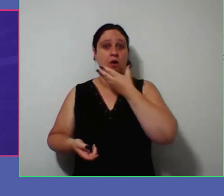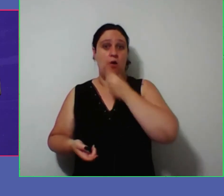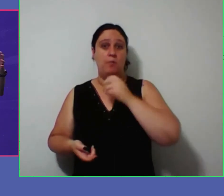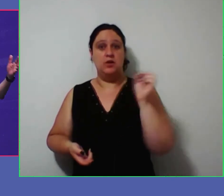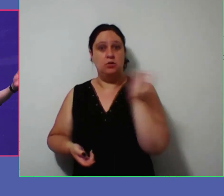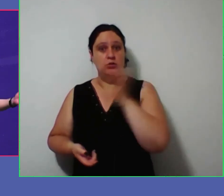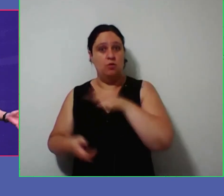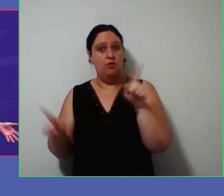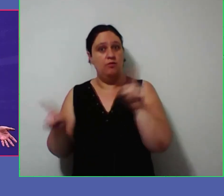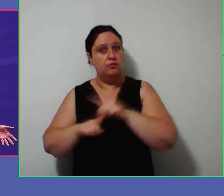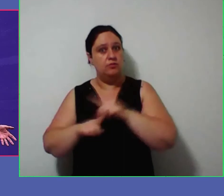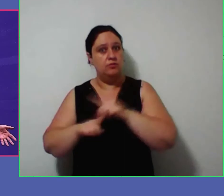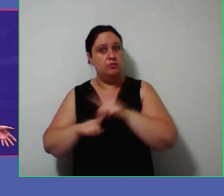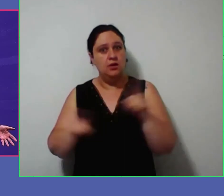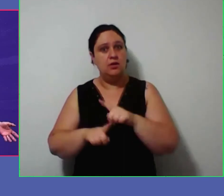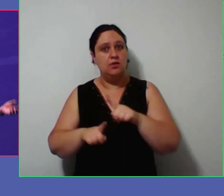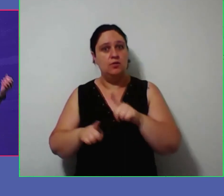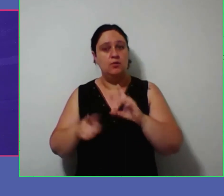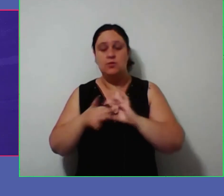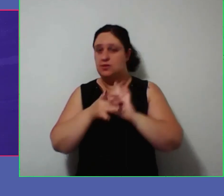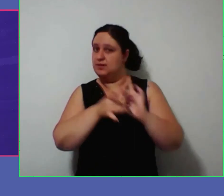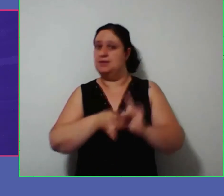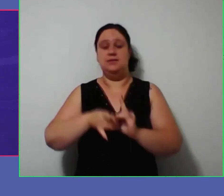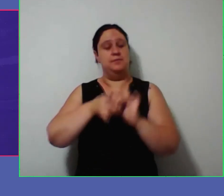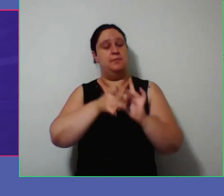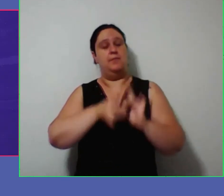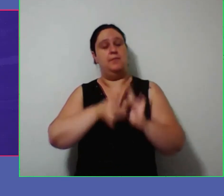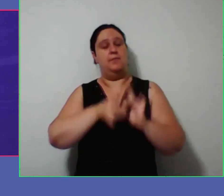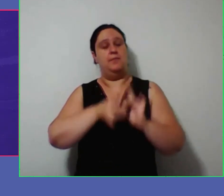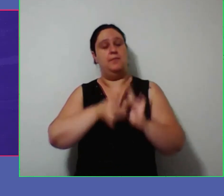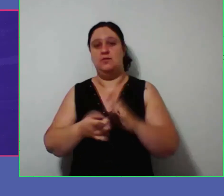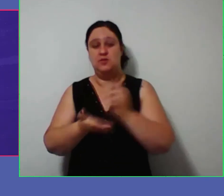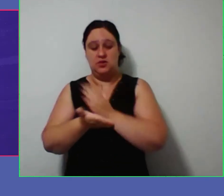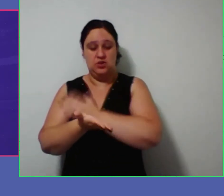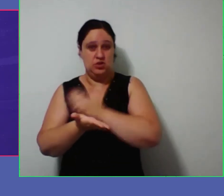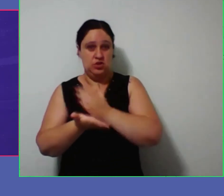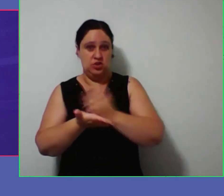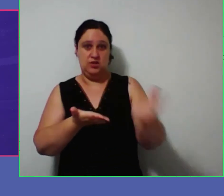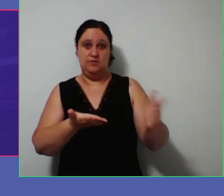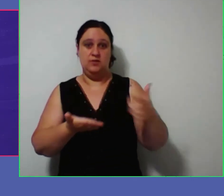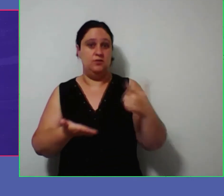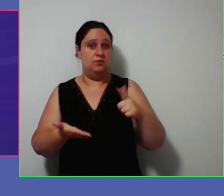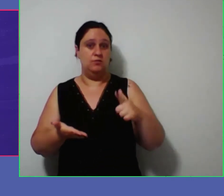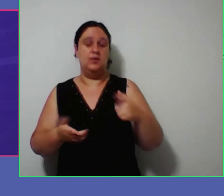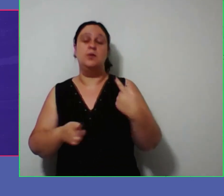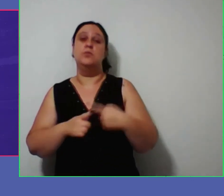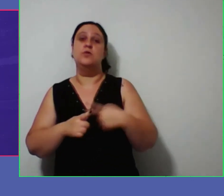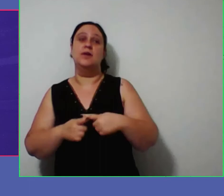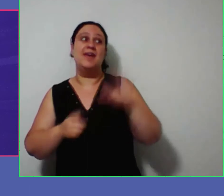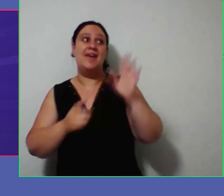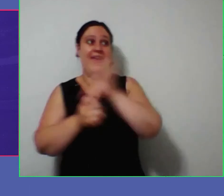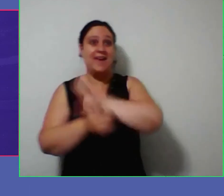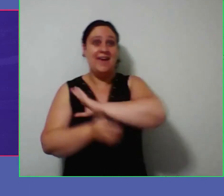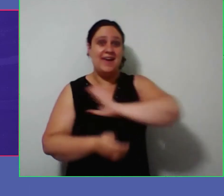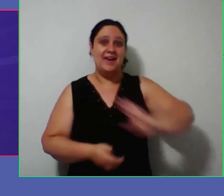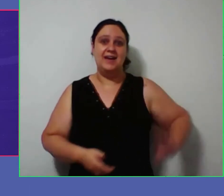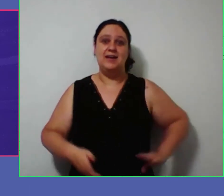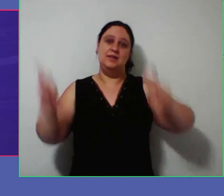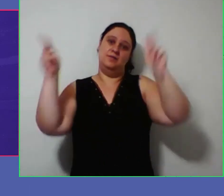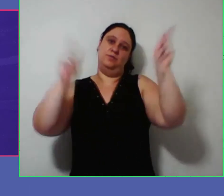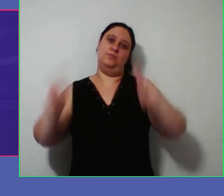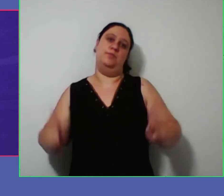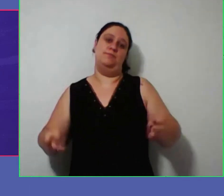tem divisão entre povos, porque Cristo fez a paz, tá? Então, graças a Deus, e reconciliar-se ambos